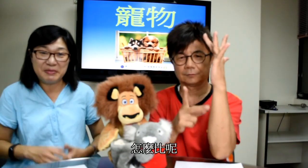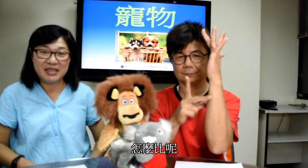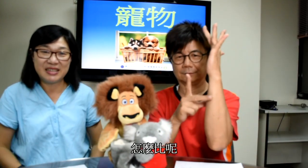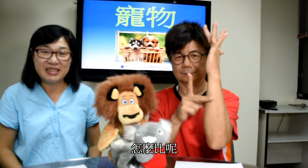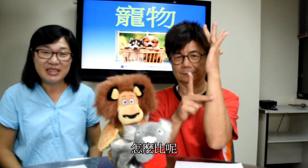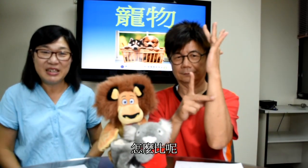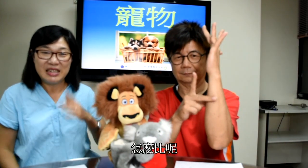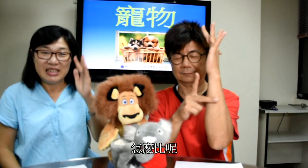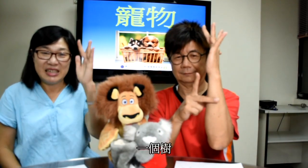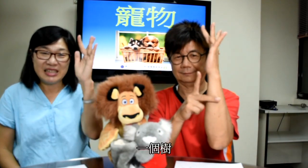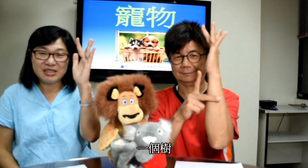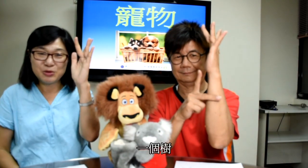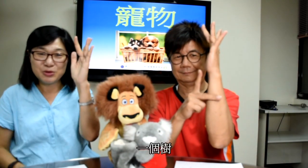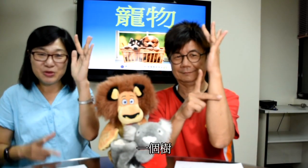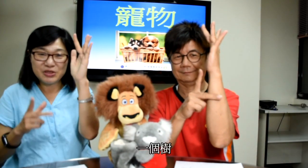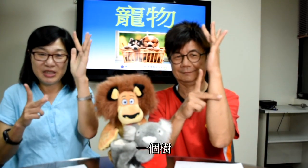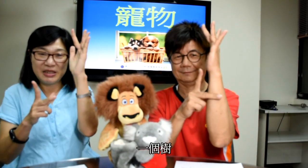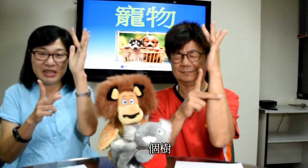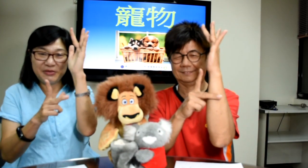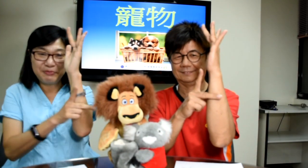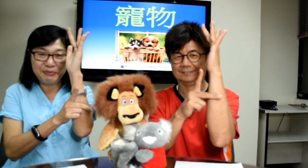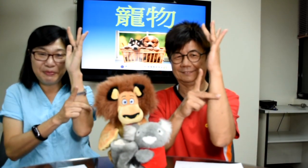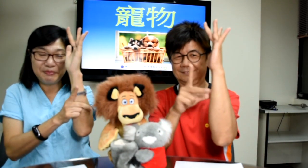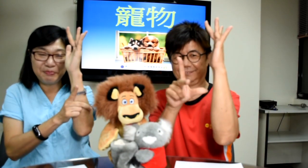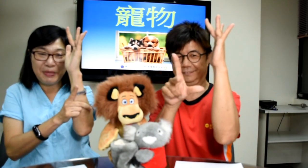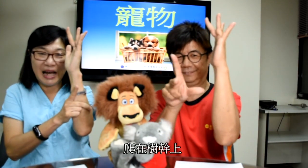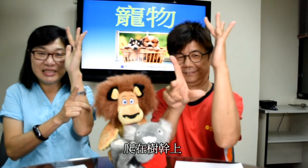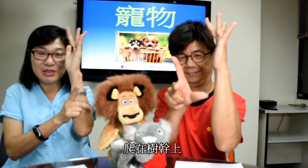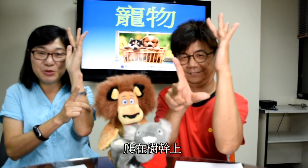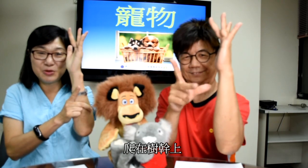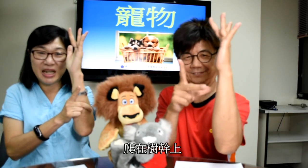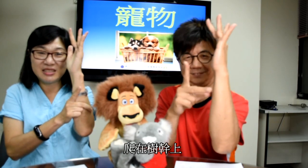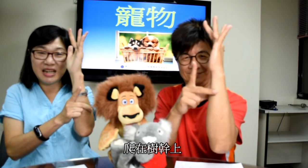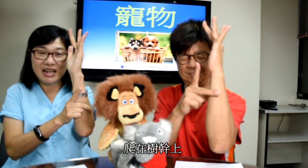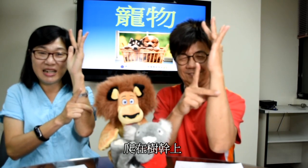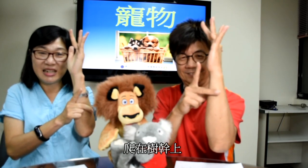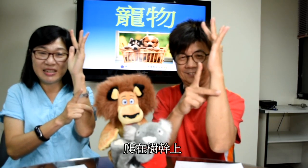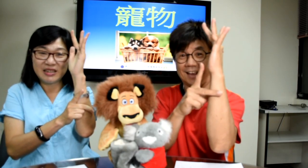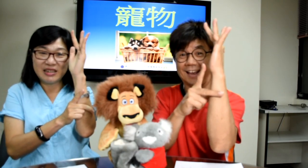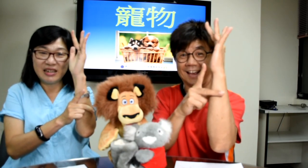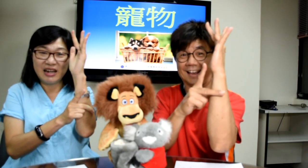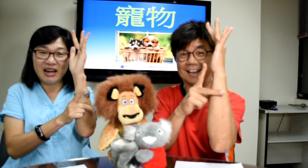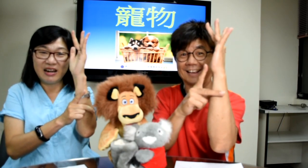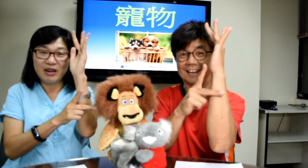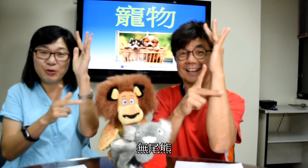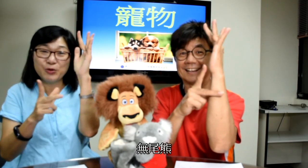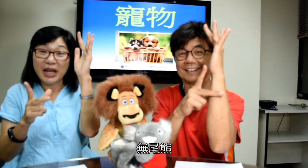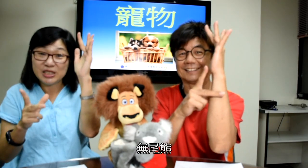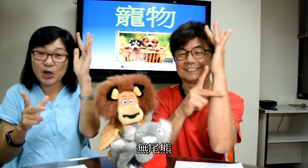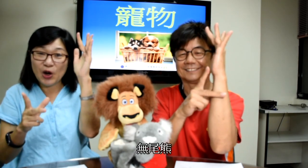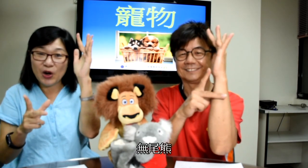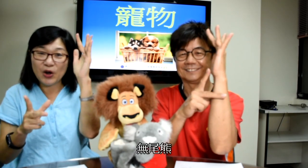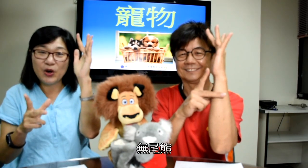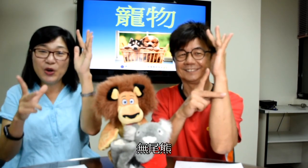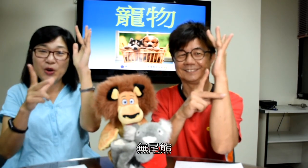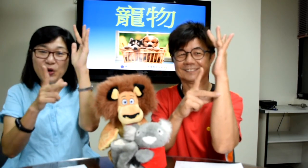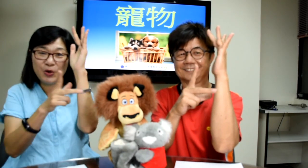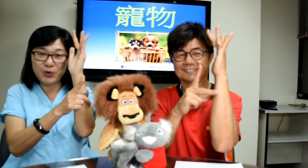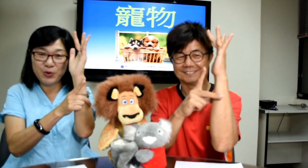么比呢？一个树爬在树干上，无尾熊，